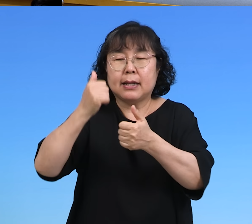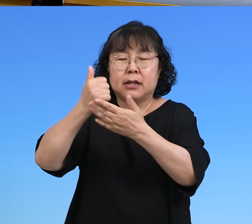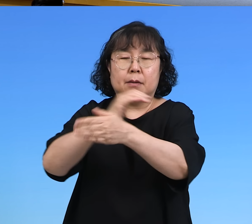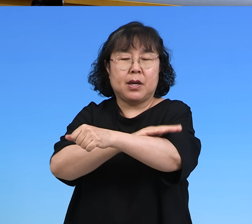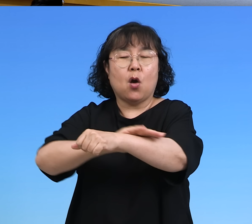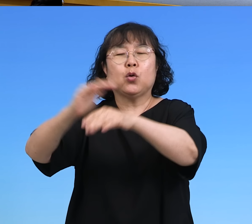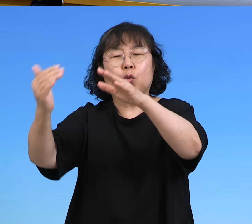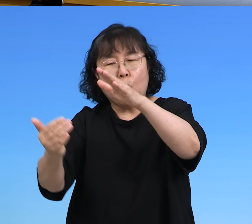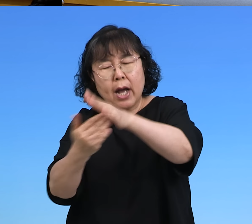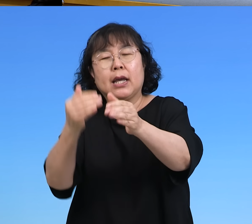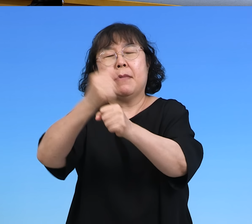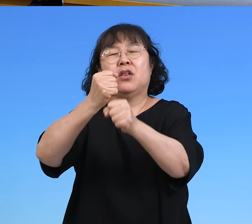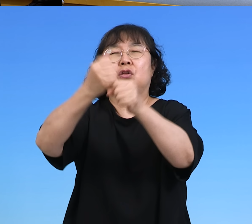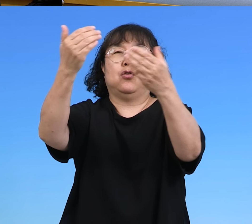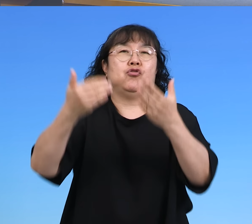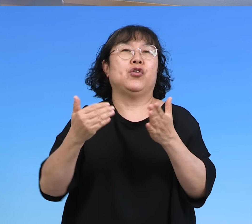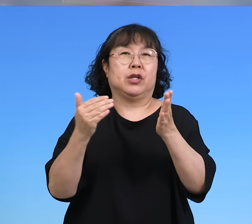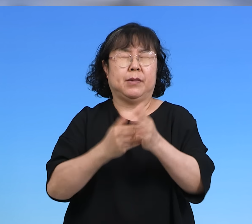읽습니다.